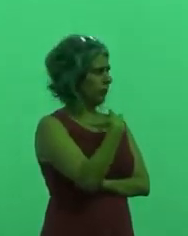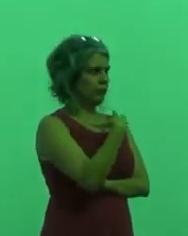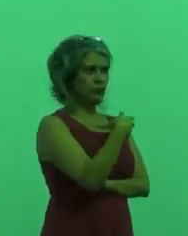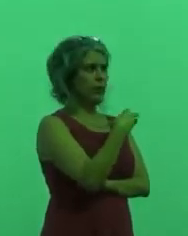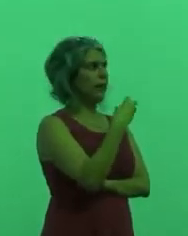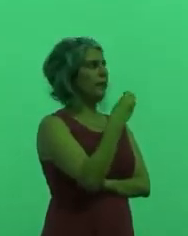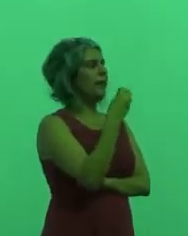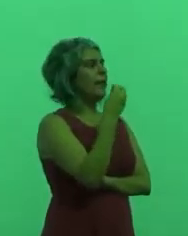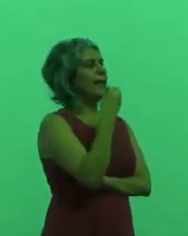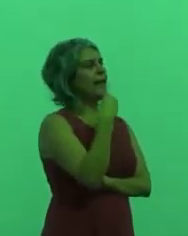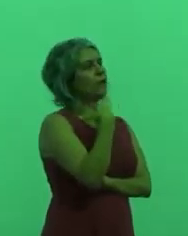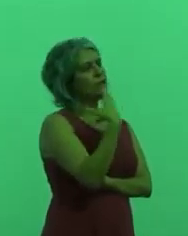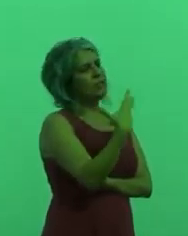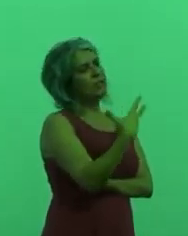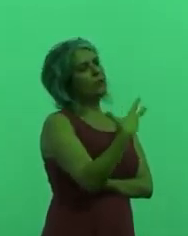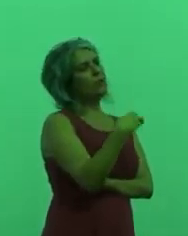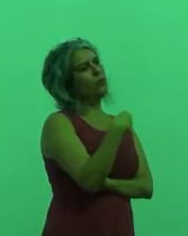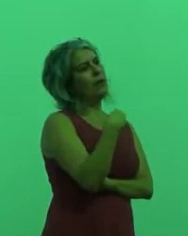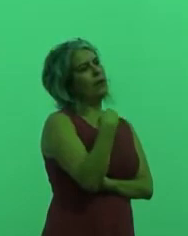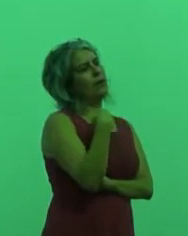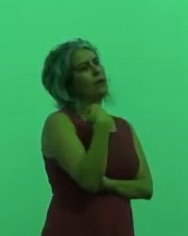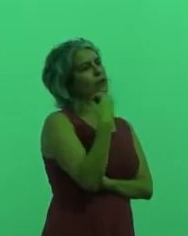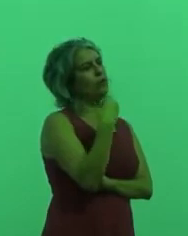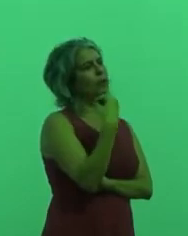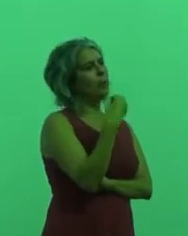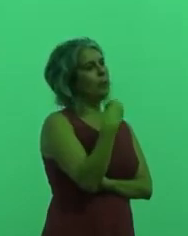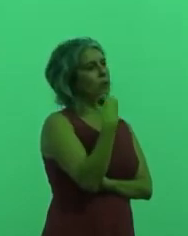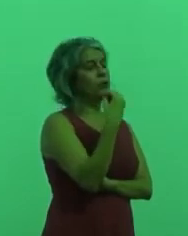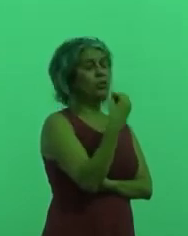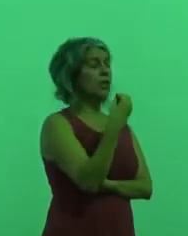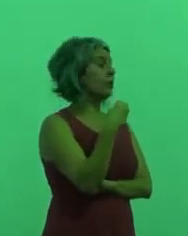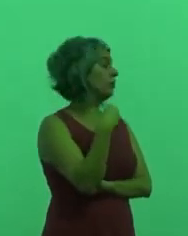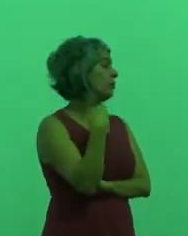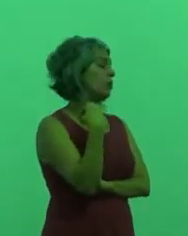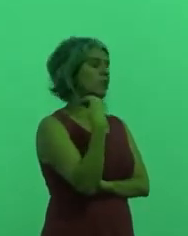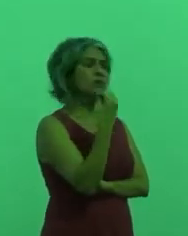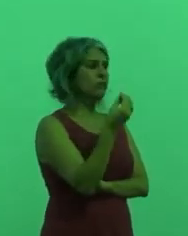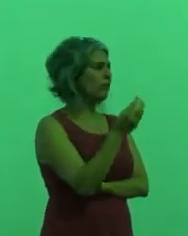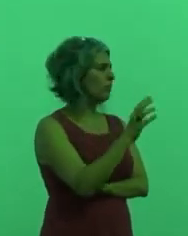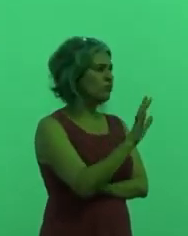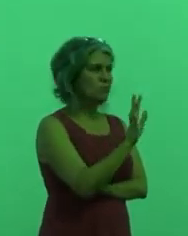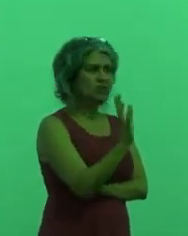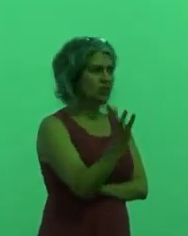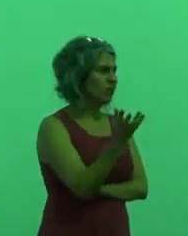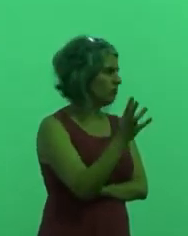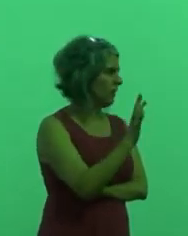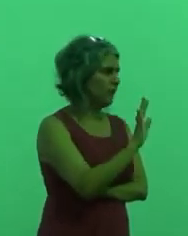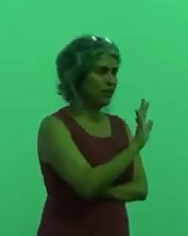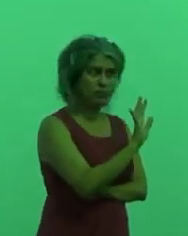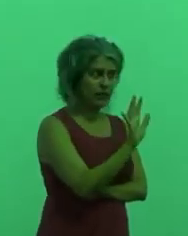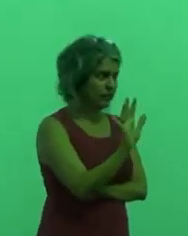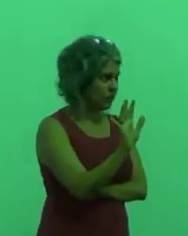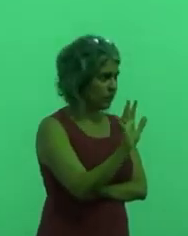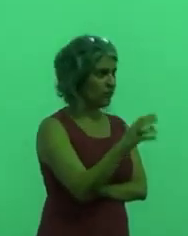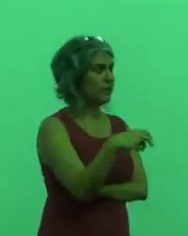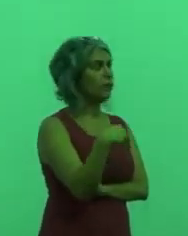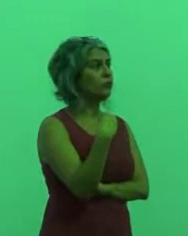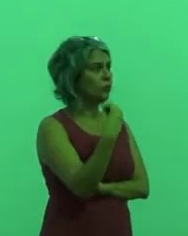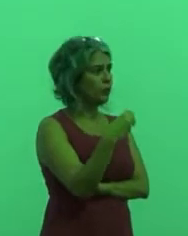Patuá, ela conseguiu construir uma mitologia, e quando eu digo isso, eu não estou falando de mentira, de verdade, não é nada disso, mas ela construiu